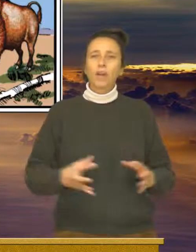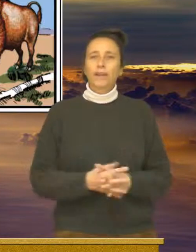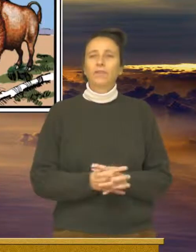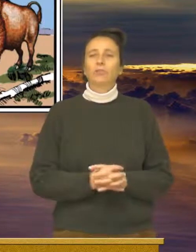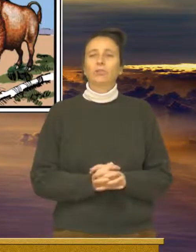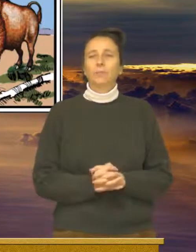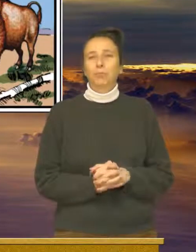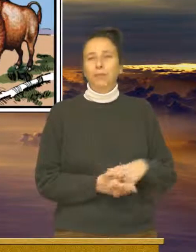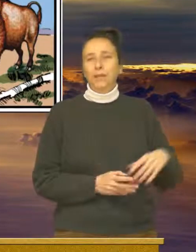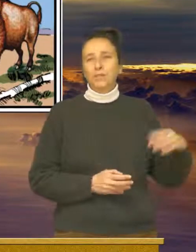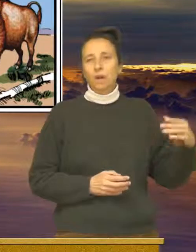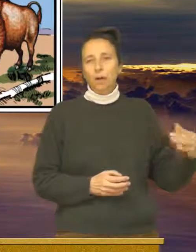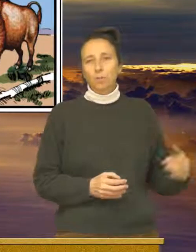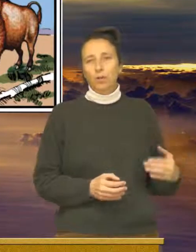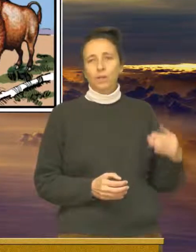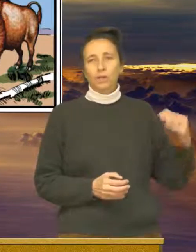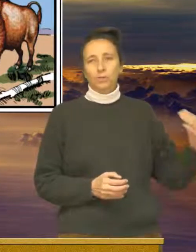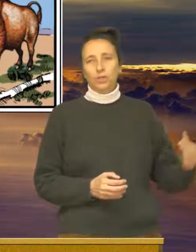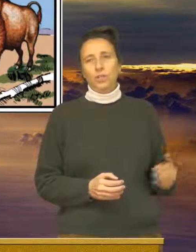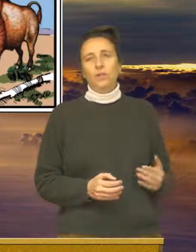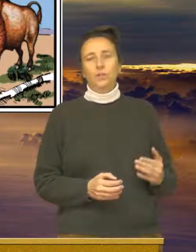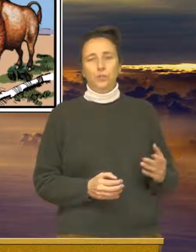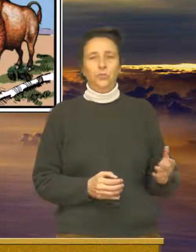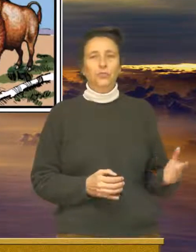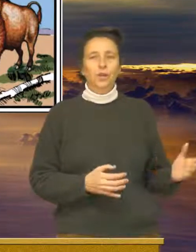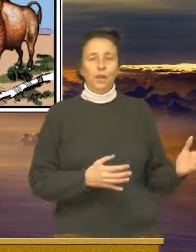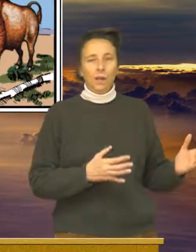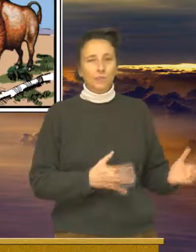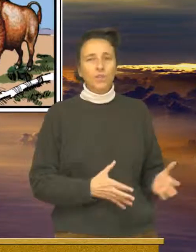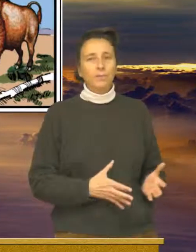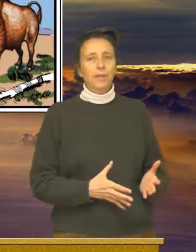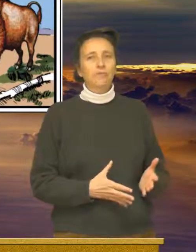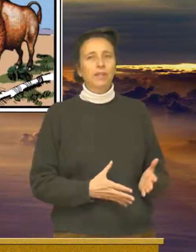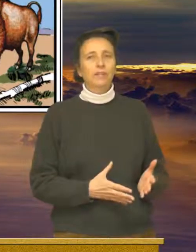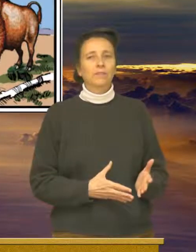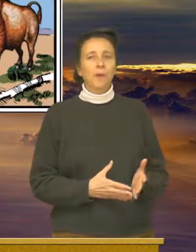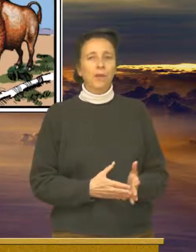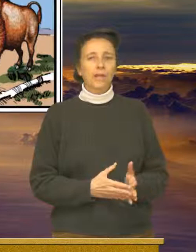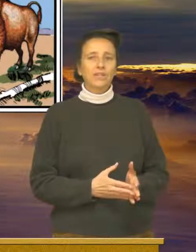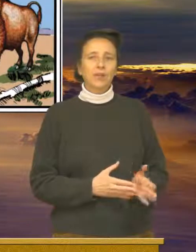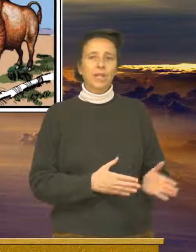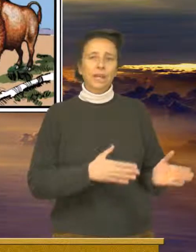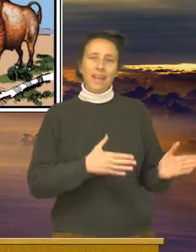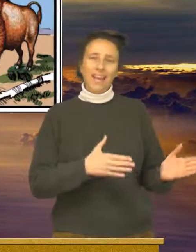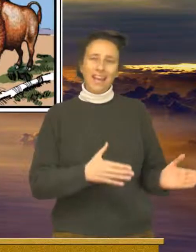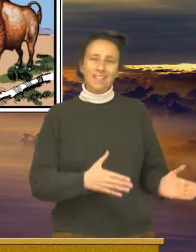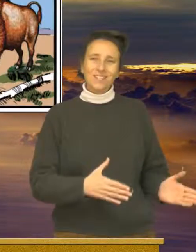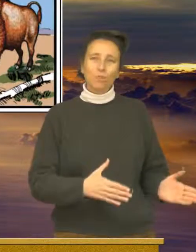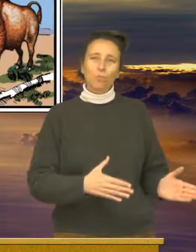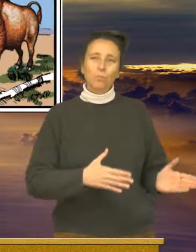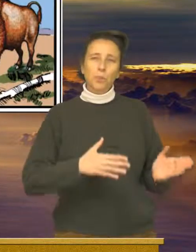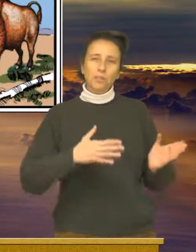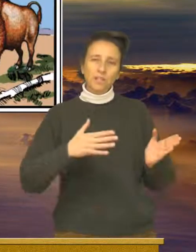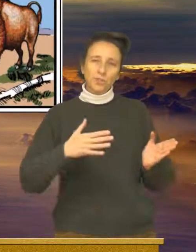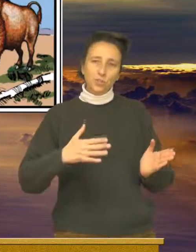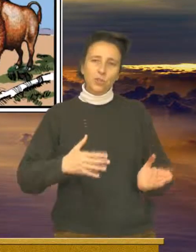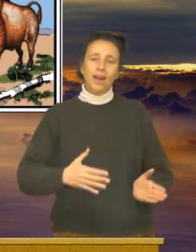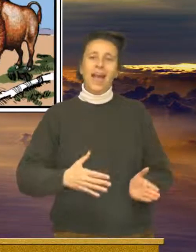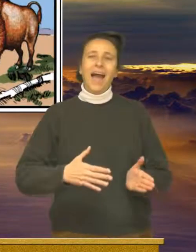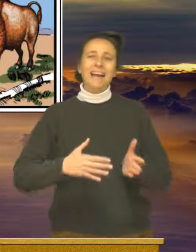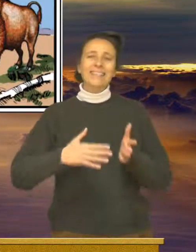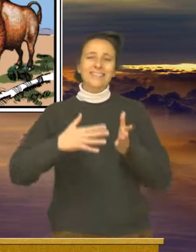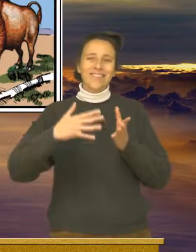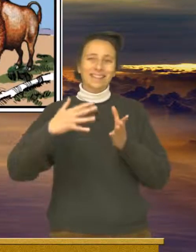esa conflagración de poderes políticos y religiosos. Hemos también enfatizado el hecho de que es un